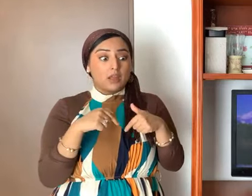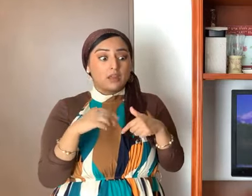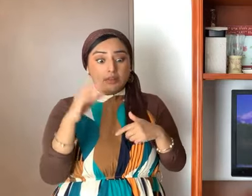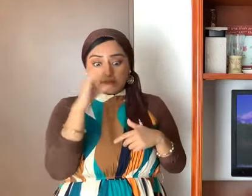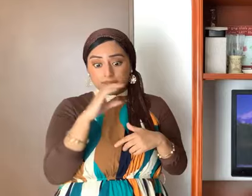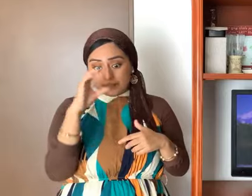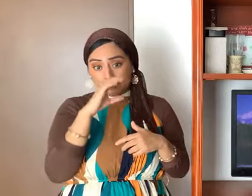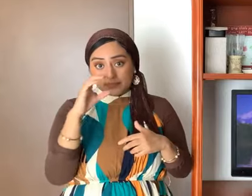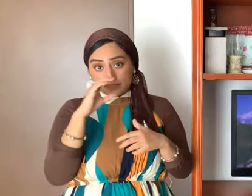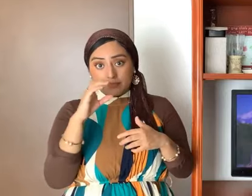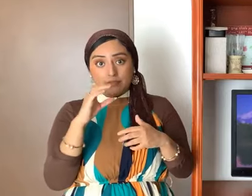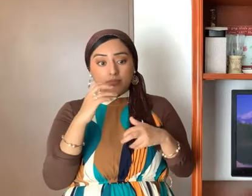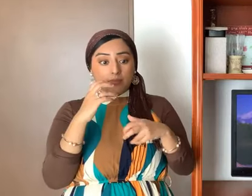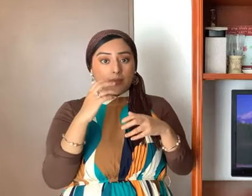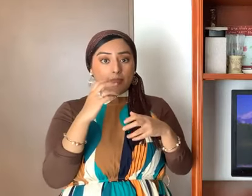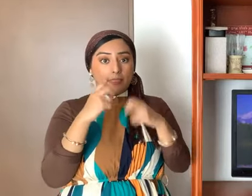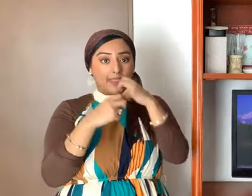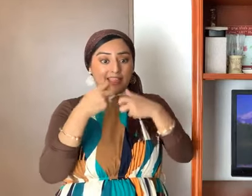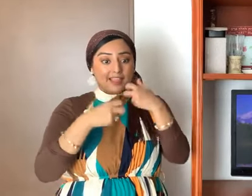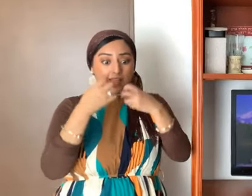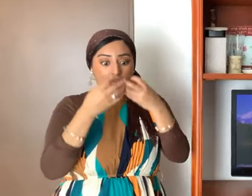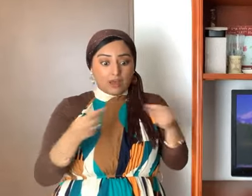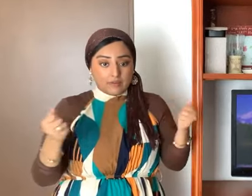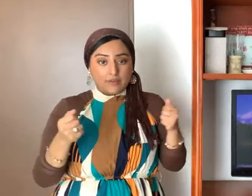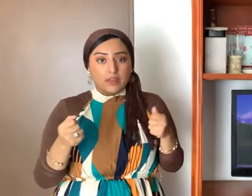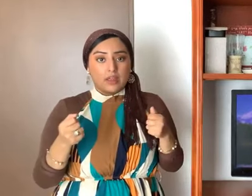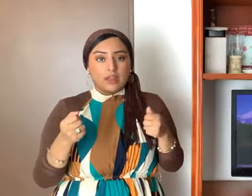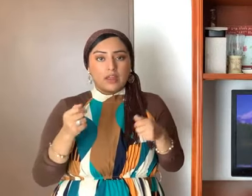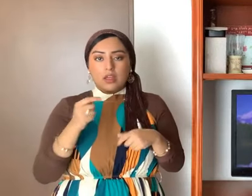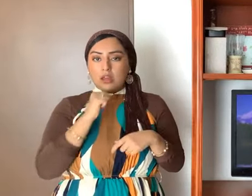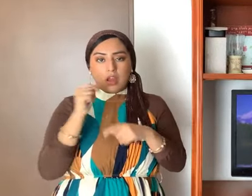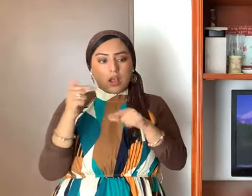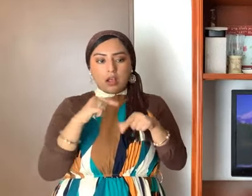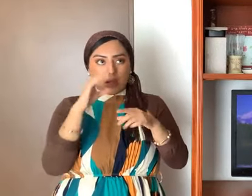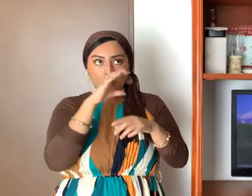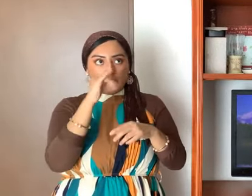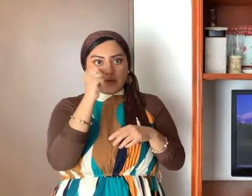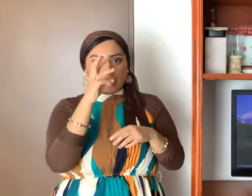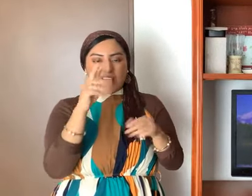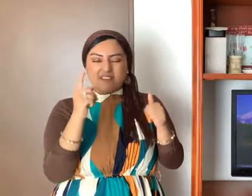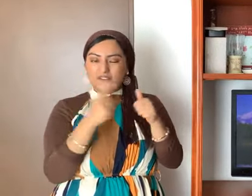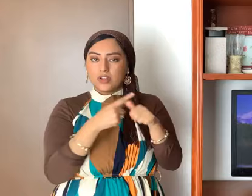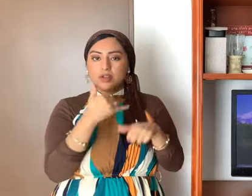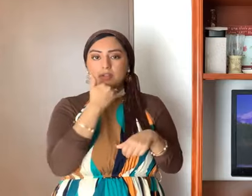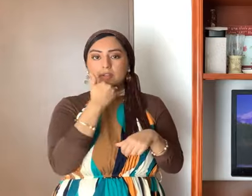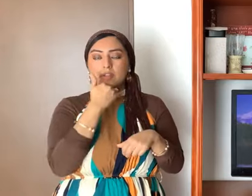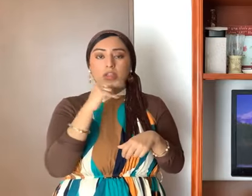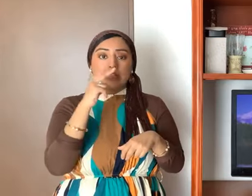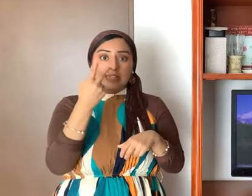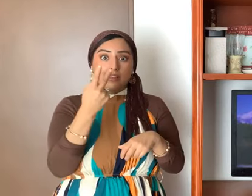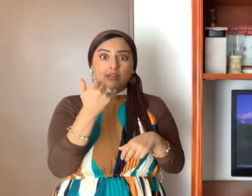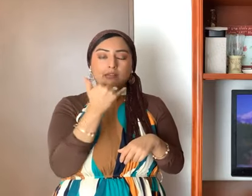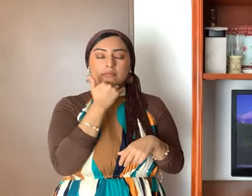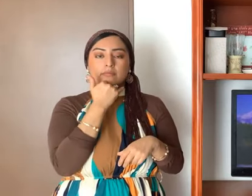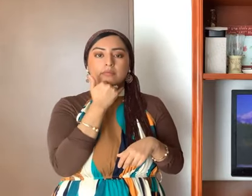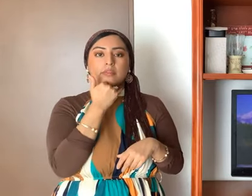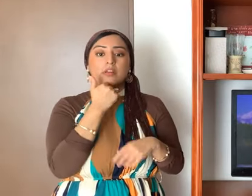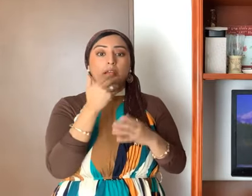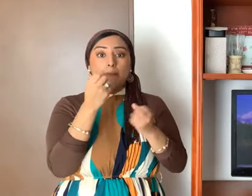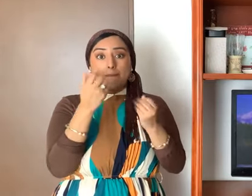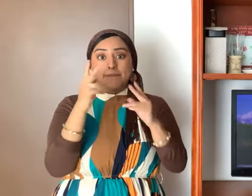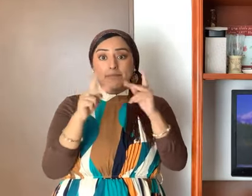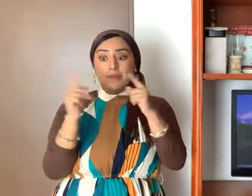la solución a sus problemas y no vienen buscando a Yahshua. Ese es el primer error. Segundo error,